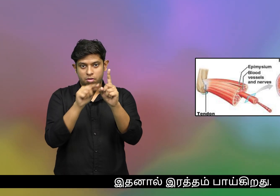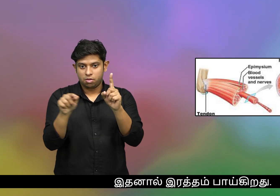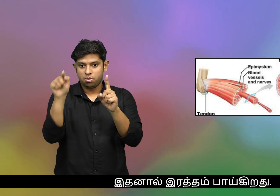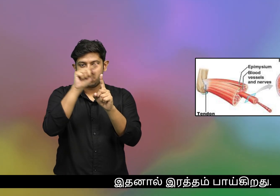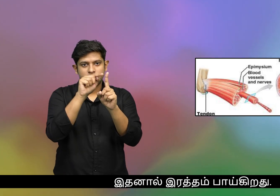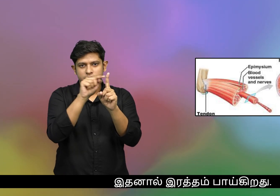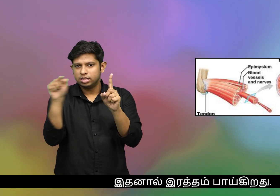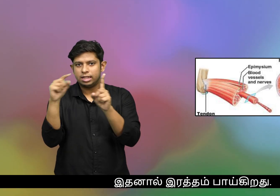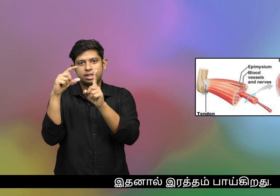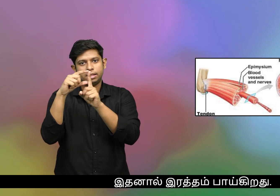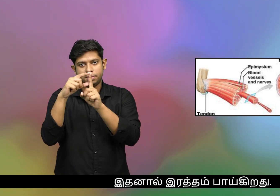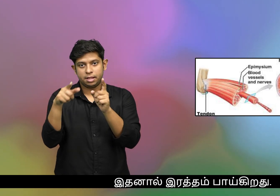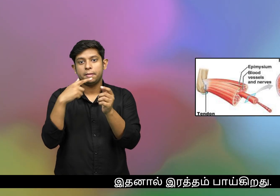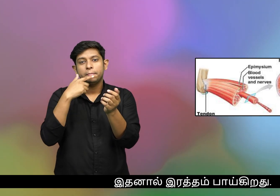இதனால் இரத்தம் பாய்கிறது.